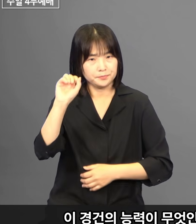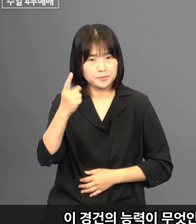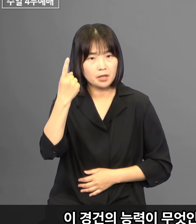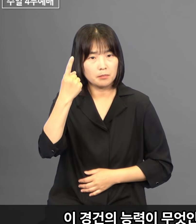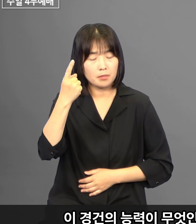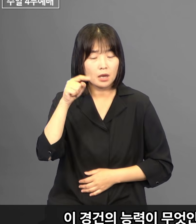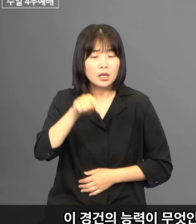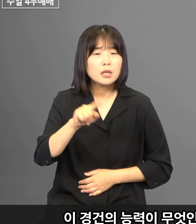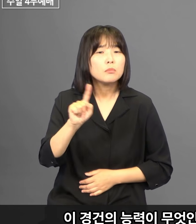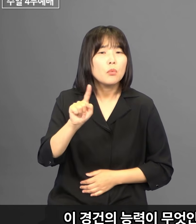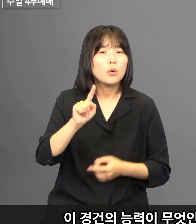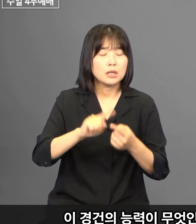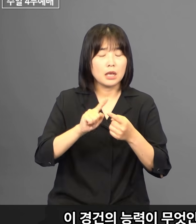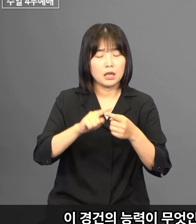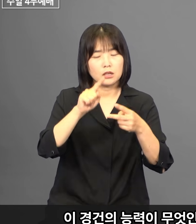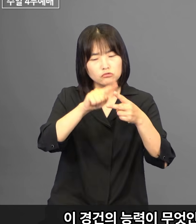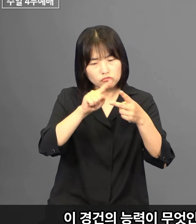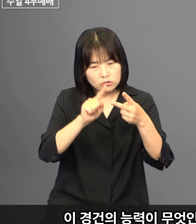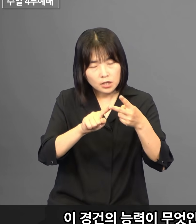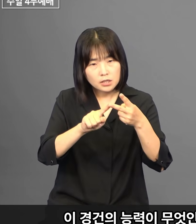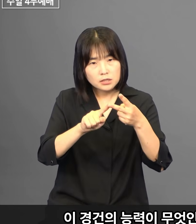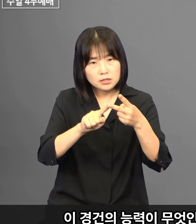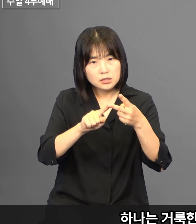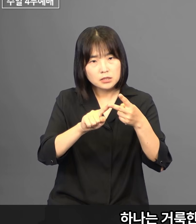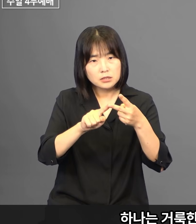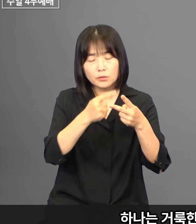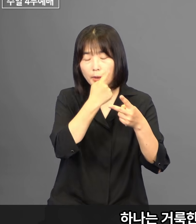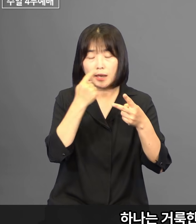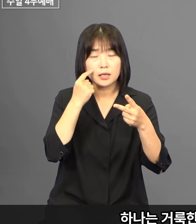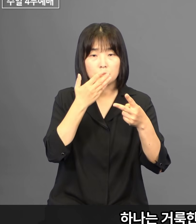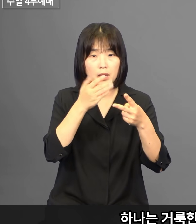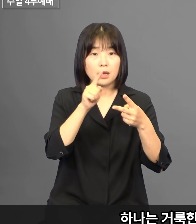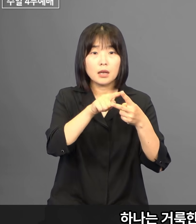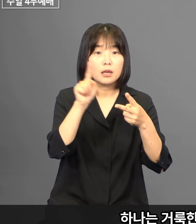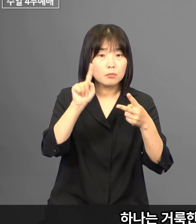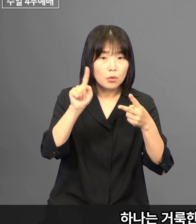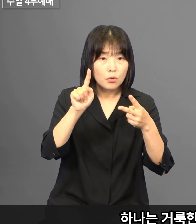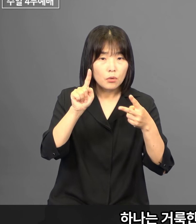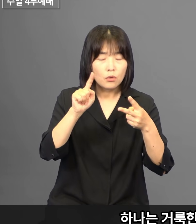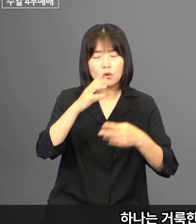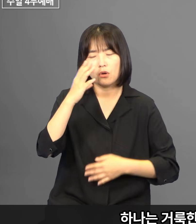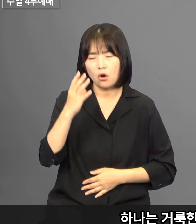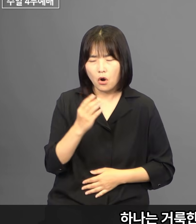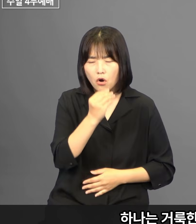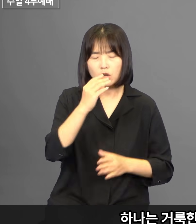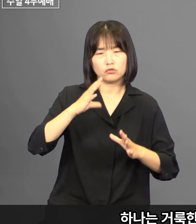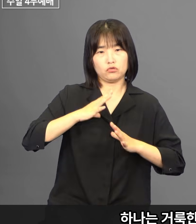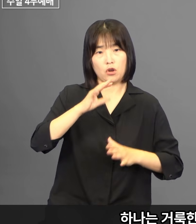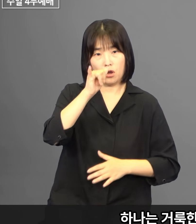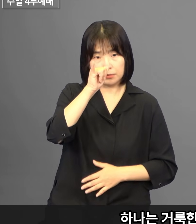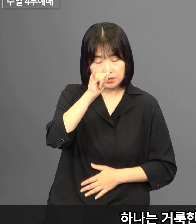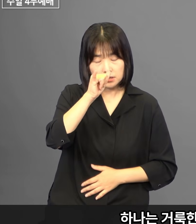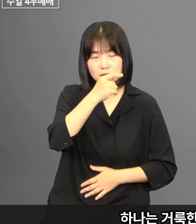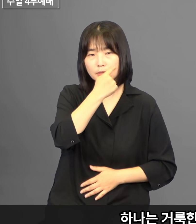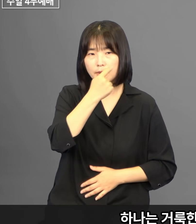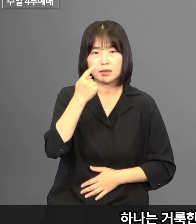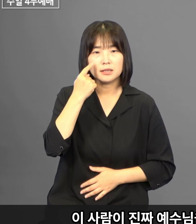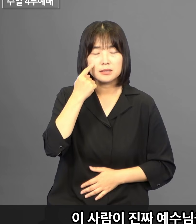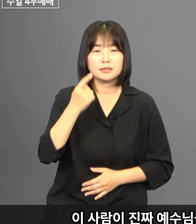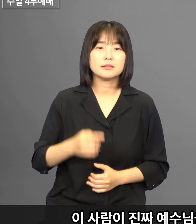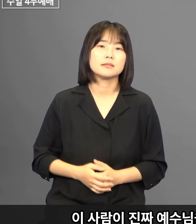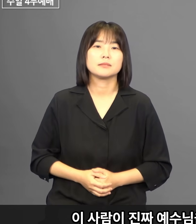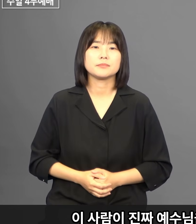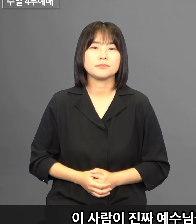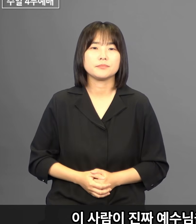무엇인지 간단히 두 가지를 보면 알아요. 하나는 거룩한 두려움이 있는 겁니다.